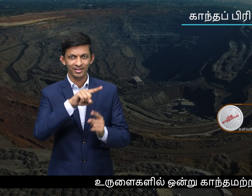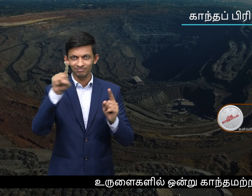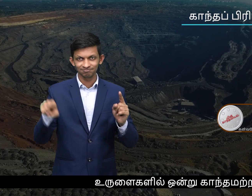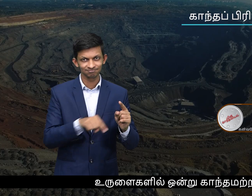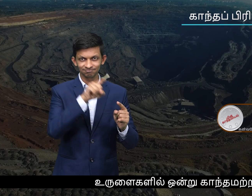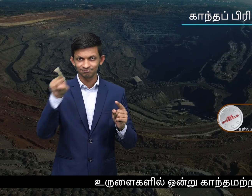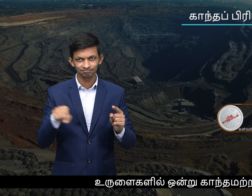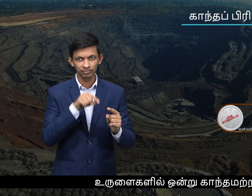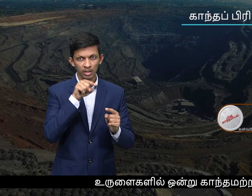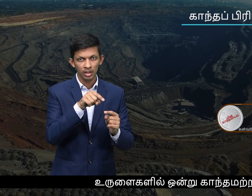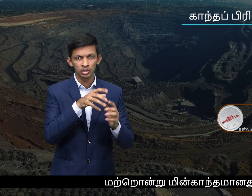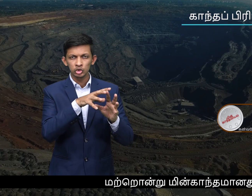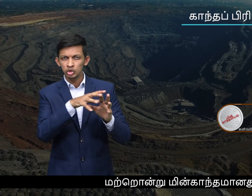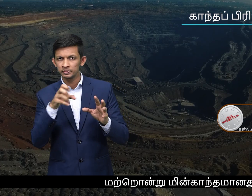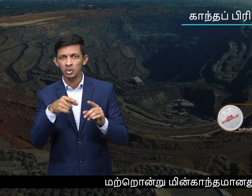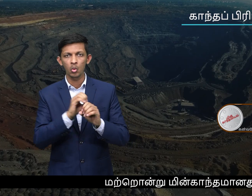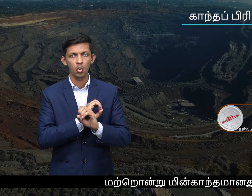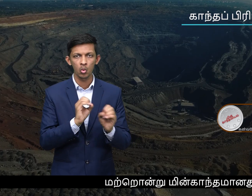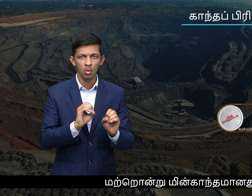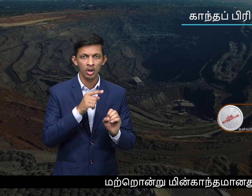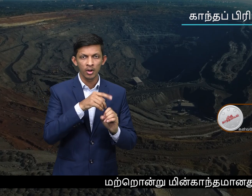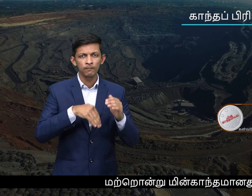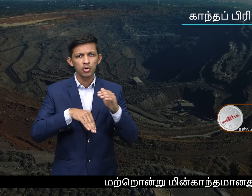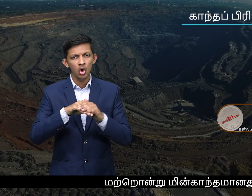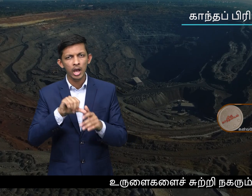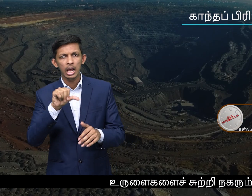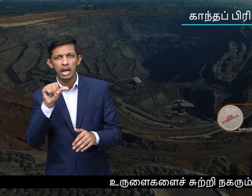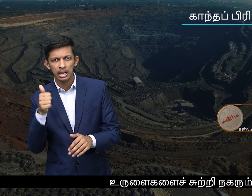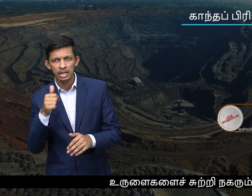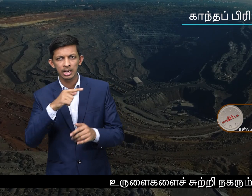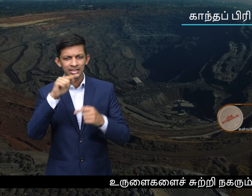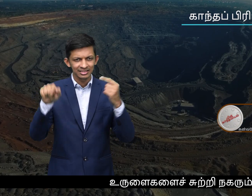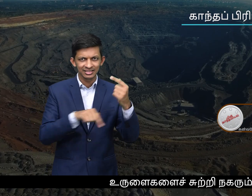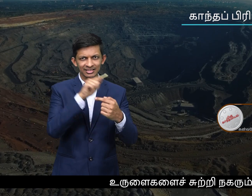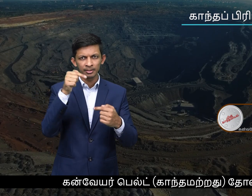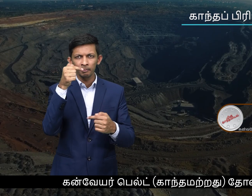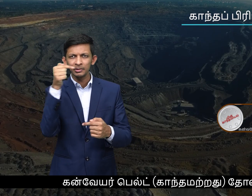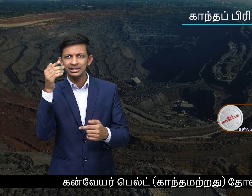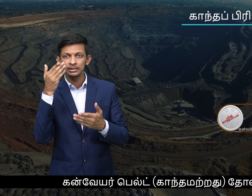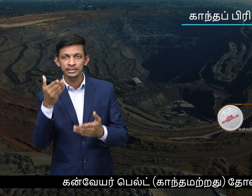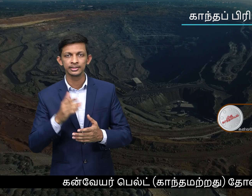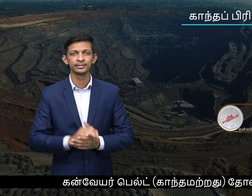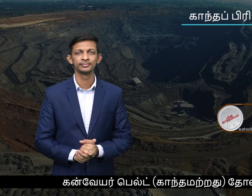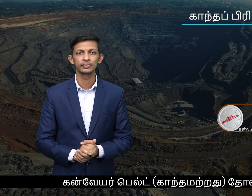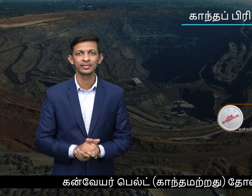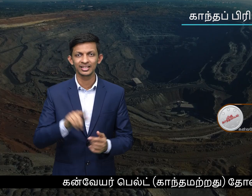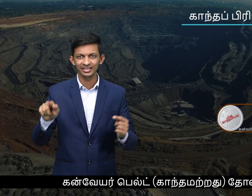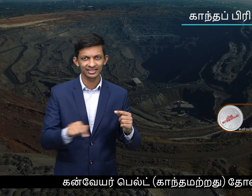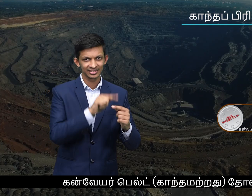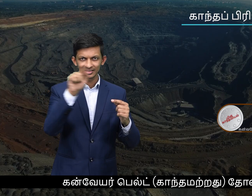உருளைகளில் ஒன்று காந்தமற்றது, மற்றொன்று மின்காந்தமானது. உருளை சுற்றி நகரும் கன்வேயர் பெல்ட்